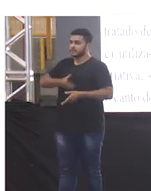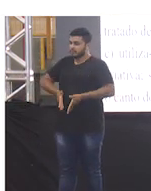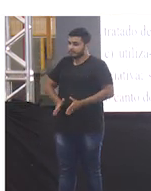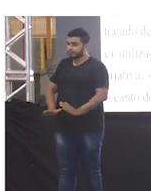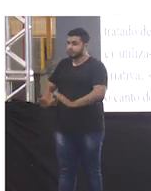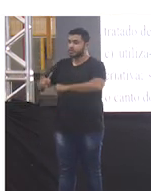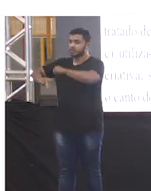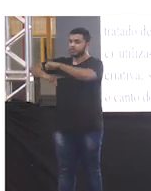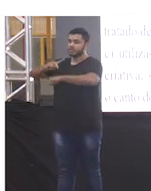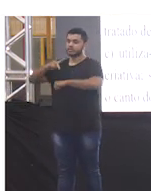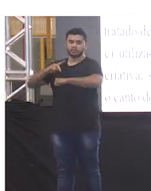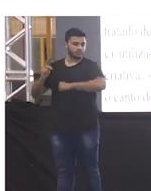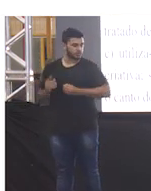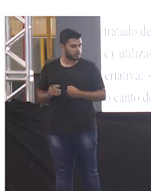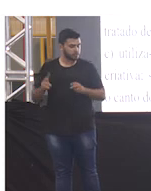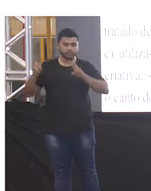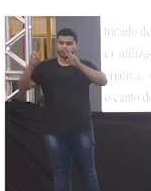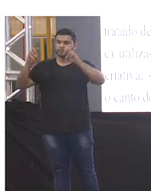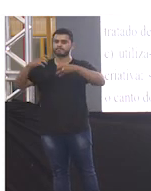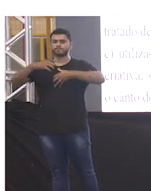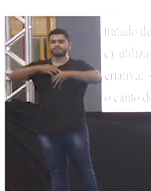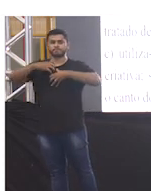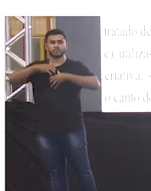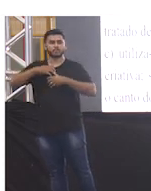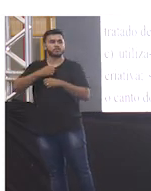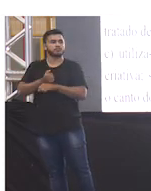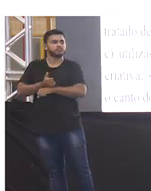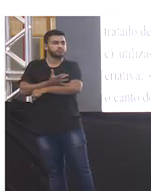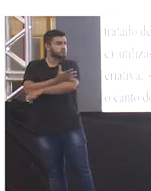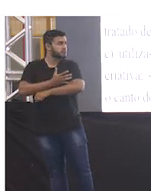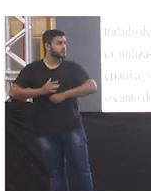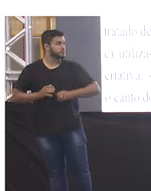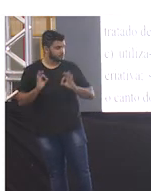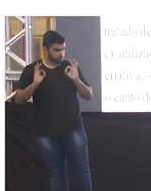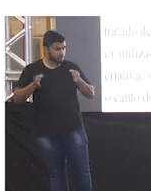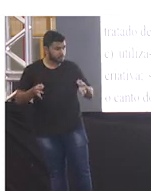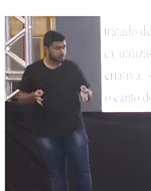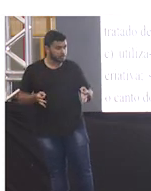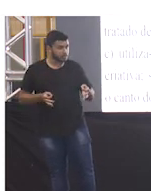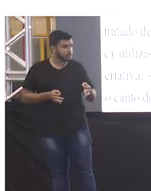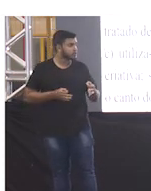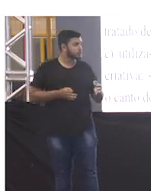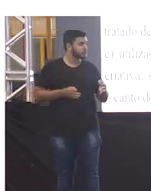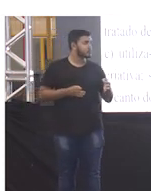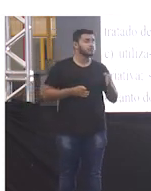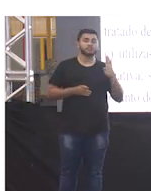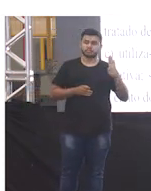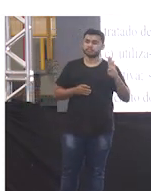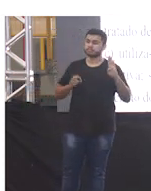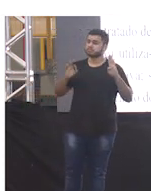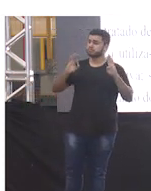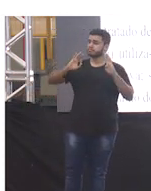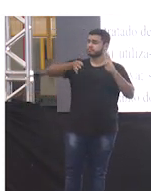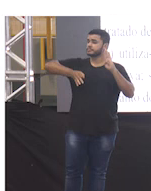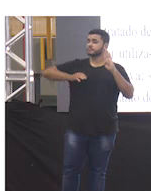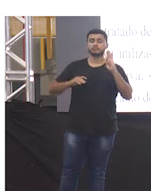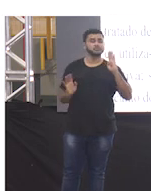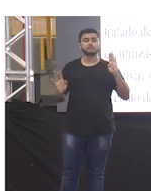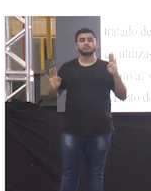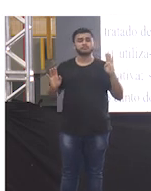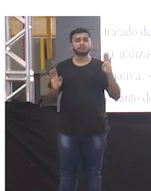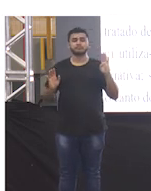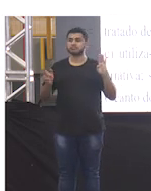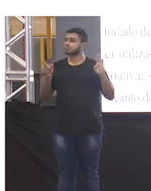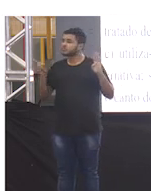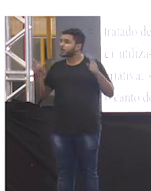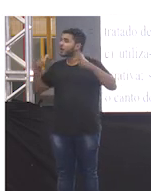saudosista, o tema é tratado de modo sentimental, emotivo. Correto? Correto. Exalta a